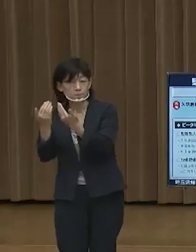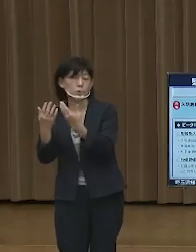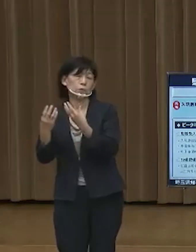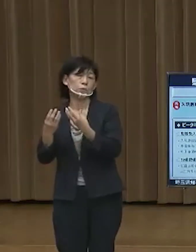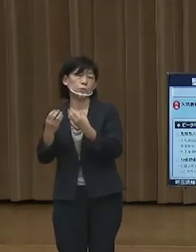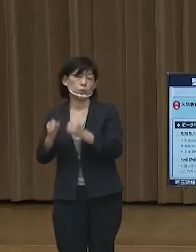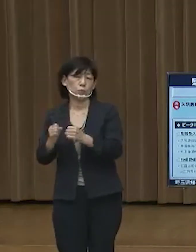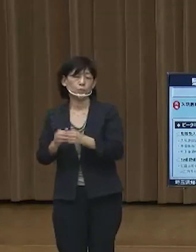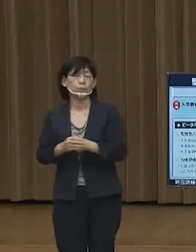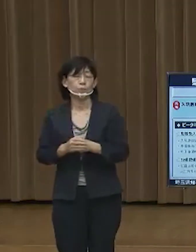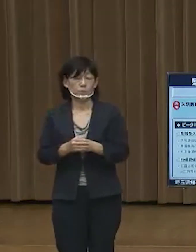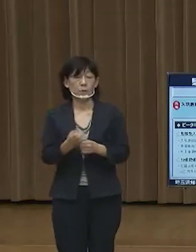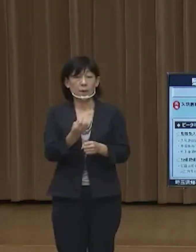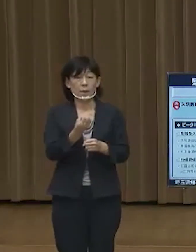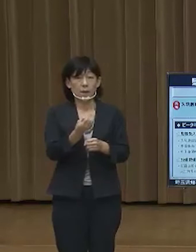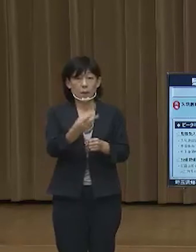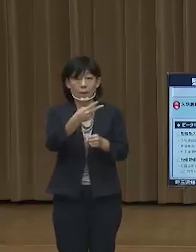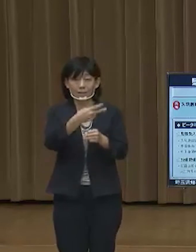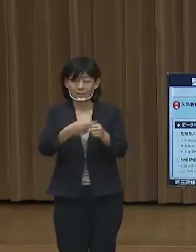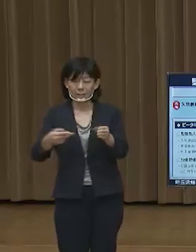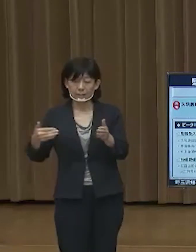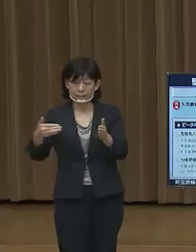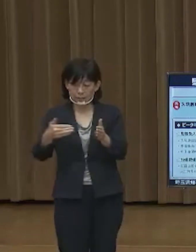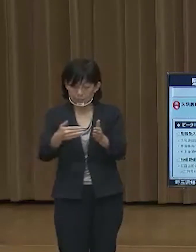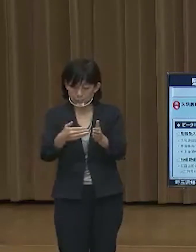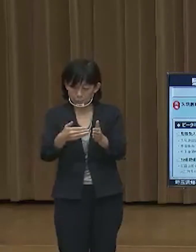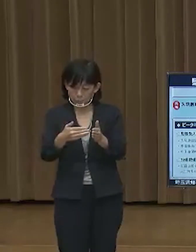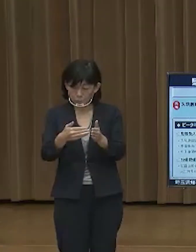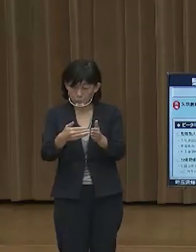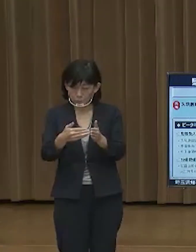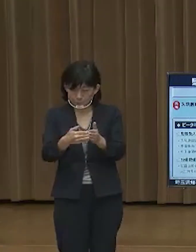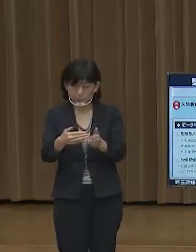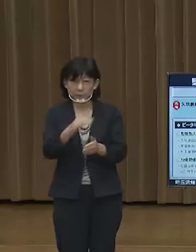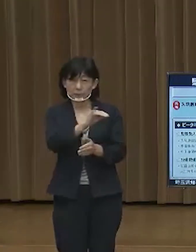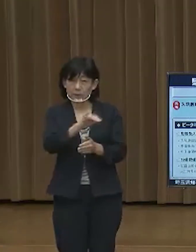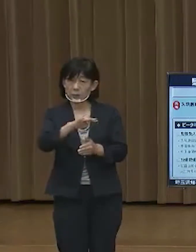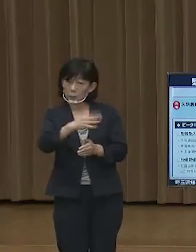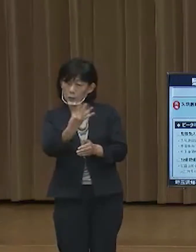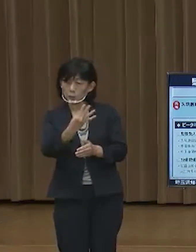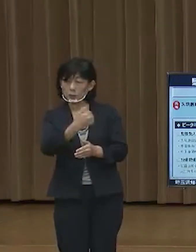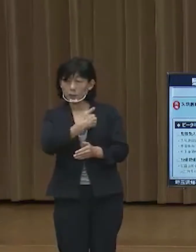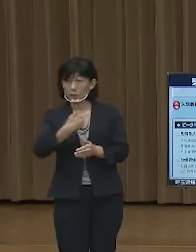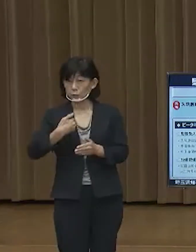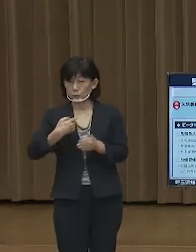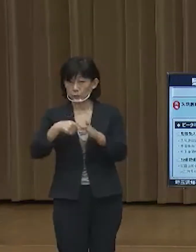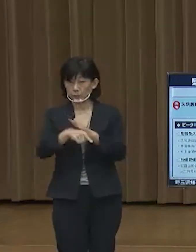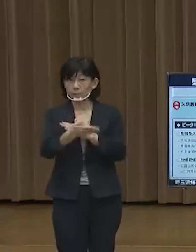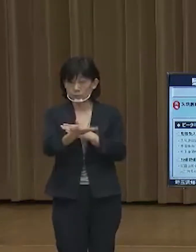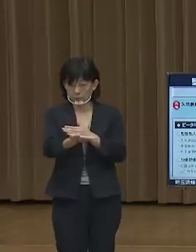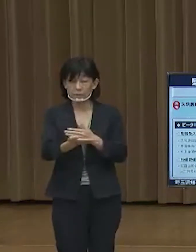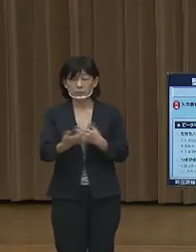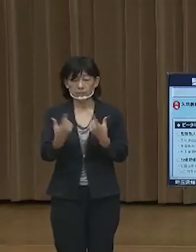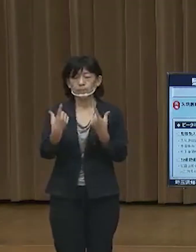和2年度の末までには目標としている1400は用意する予定だという、はい、目標だという、そういう意味です